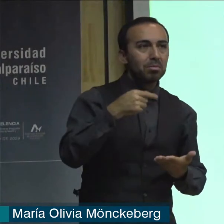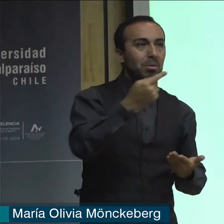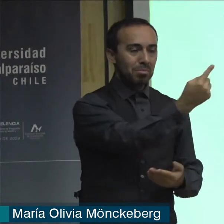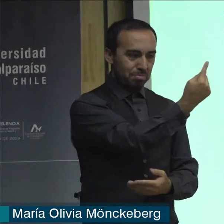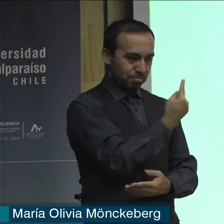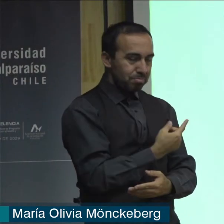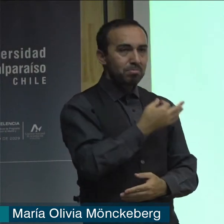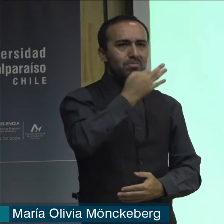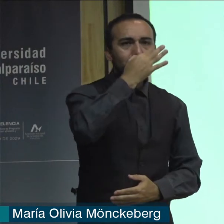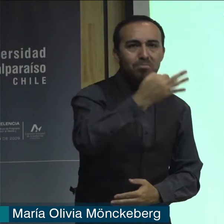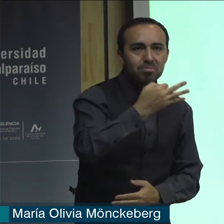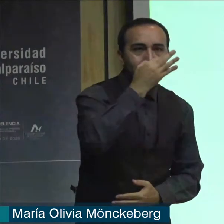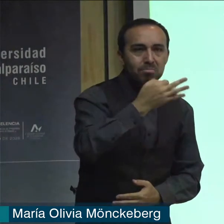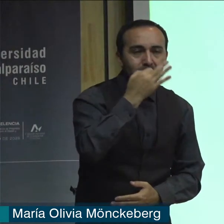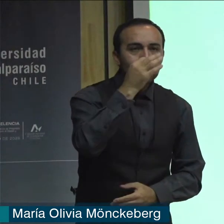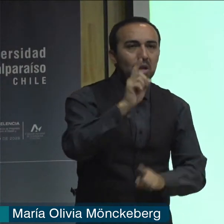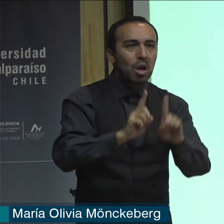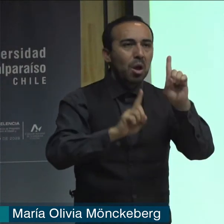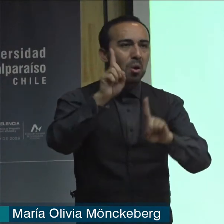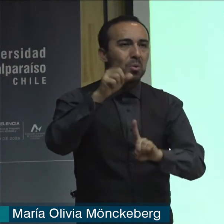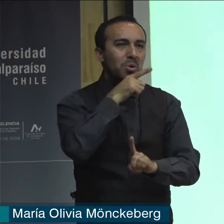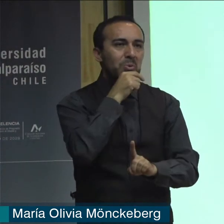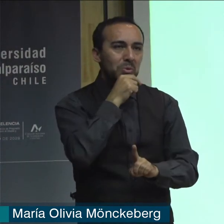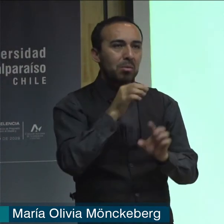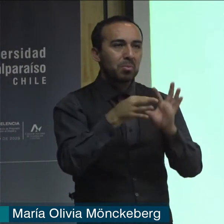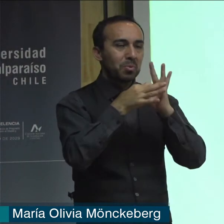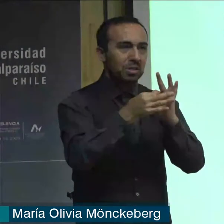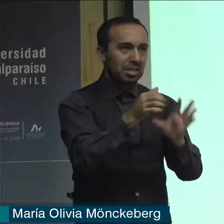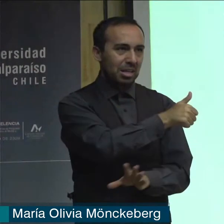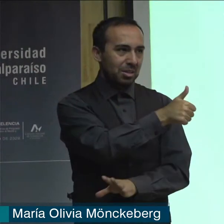algo de estas inquietudes Muchas gracias